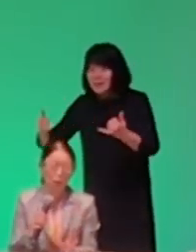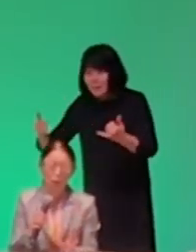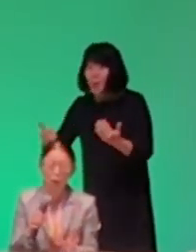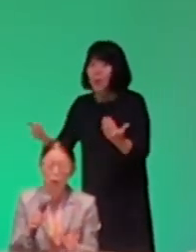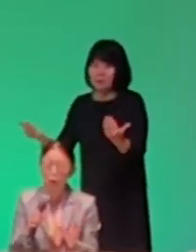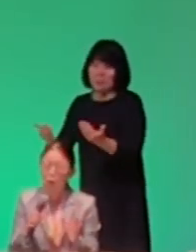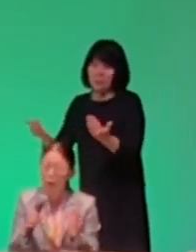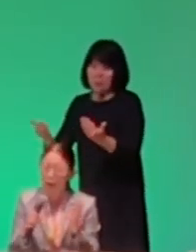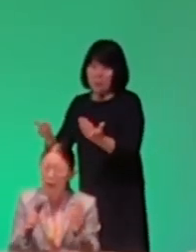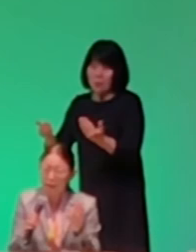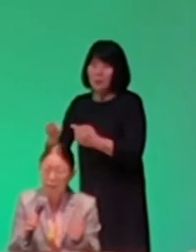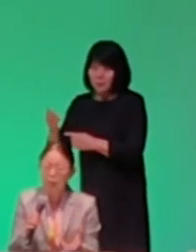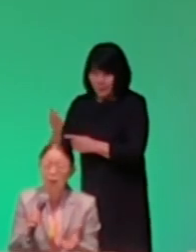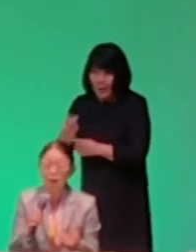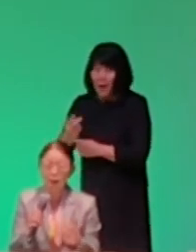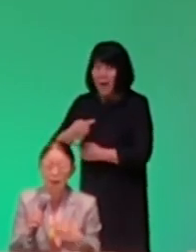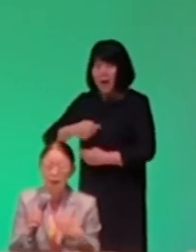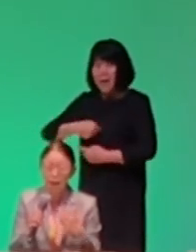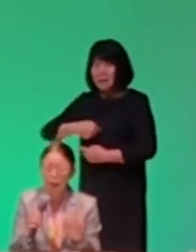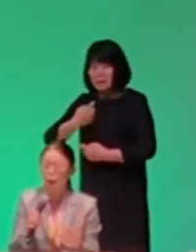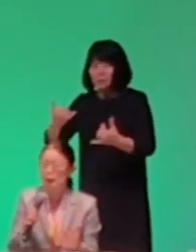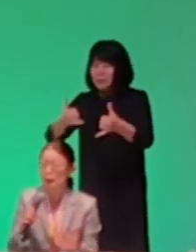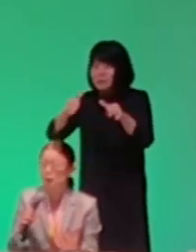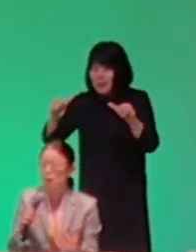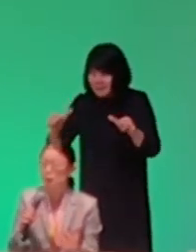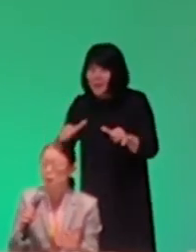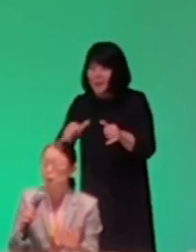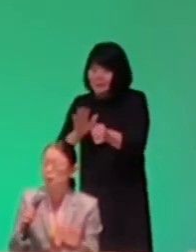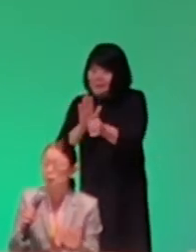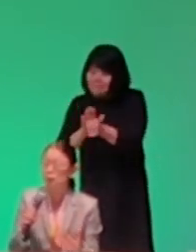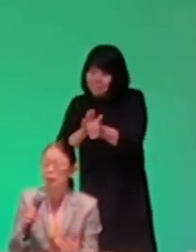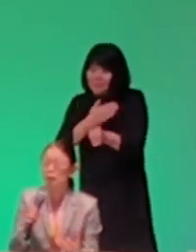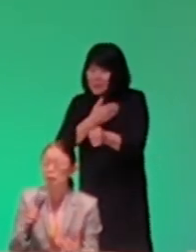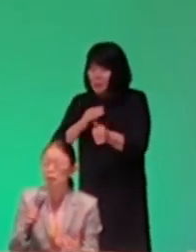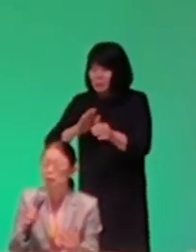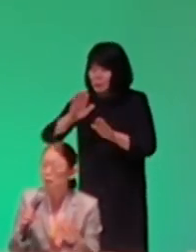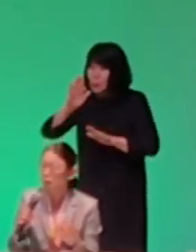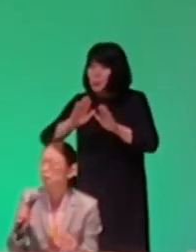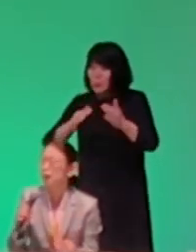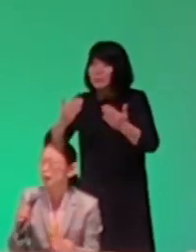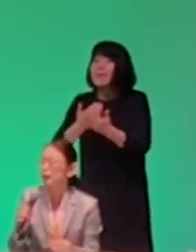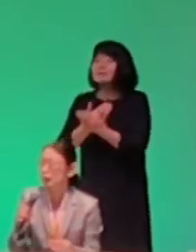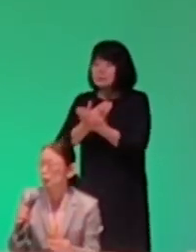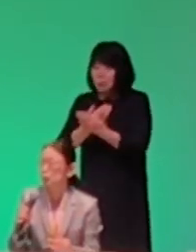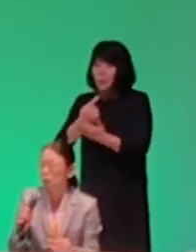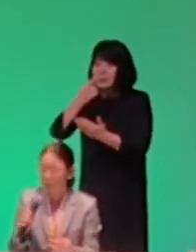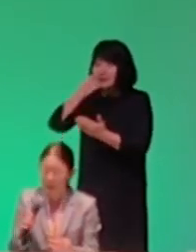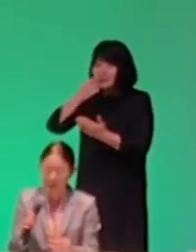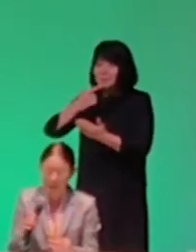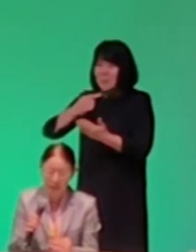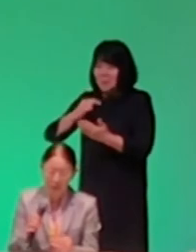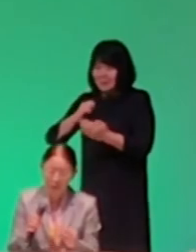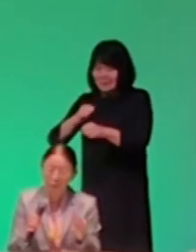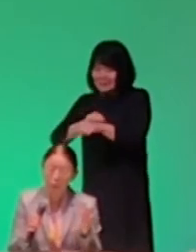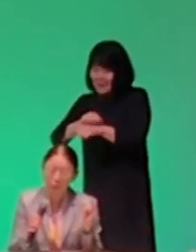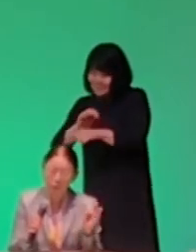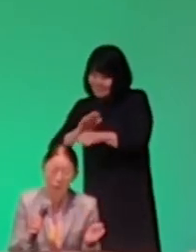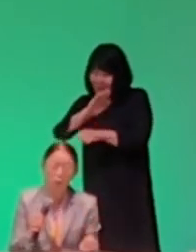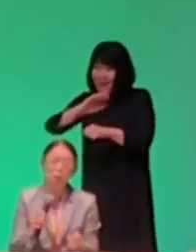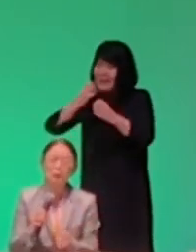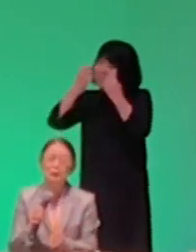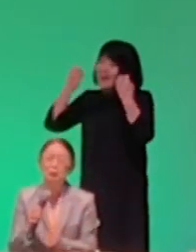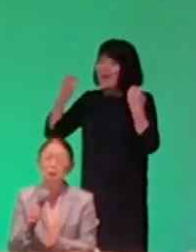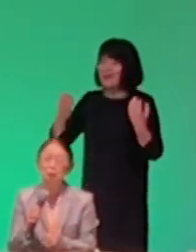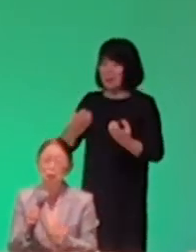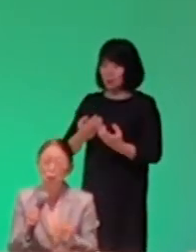仕事とか自分が社会に何かできるっていう状況になるとものすごく輝いてくるし、実